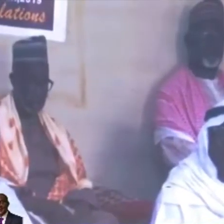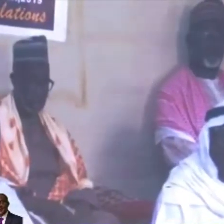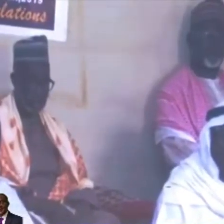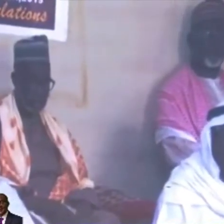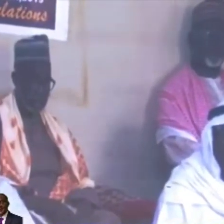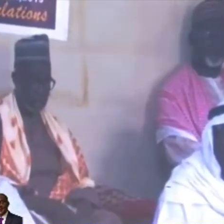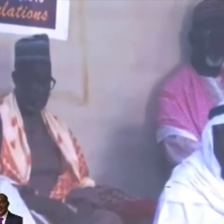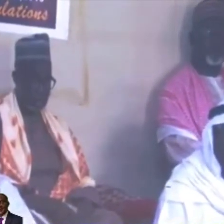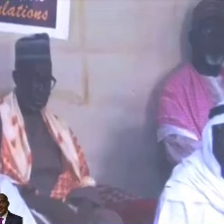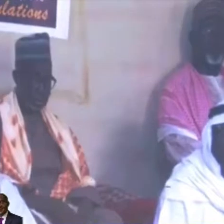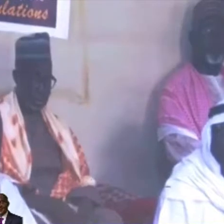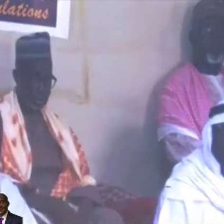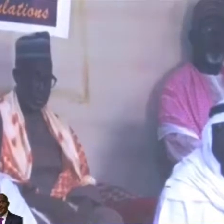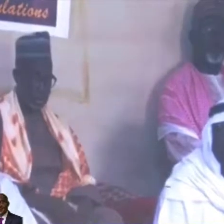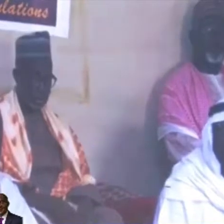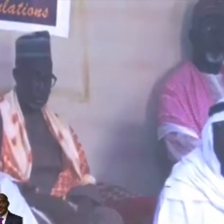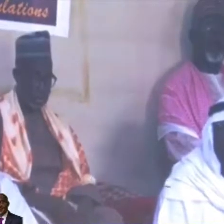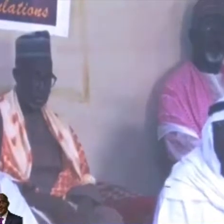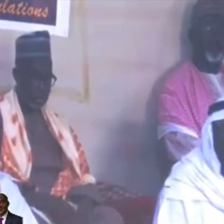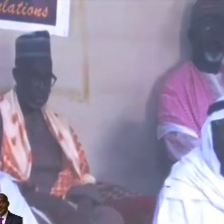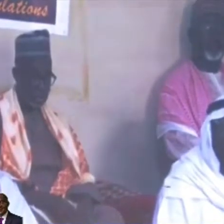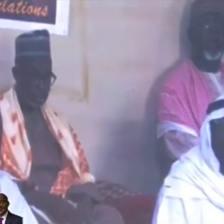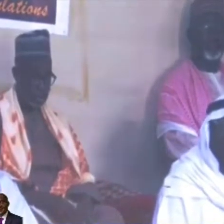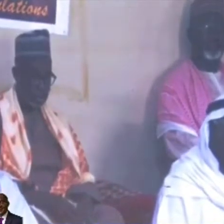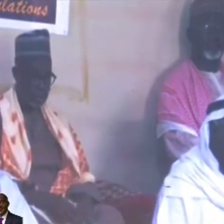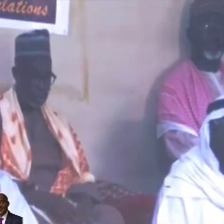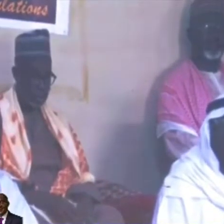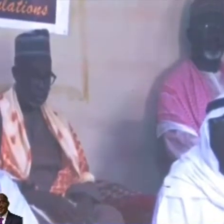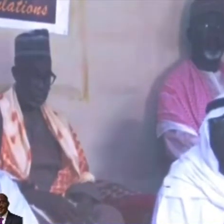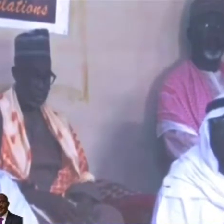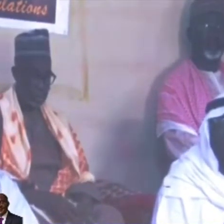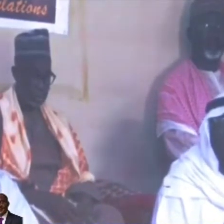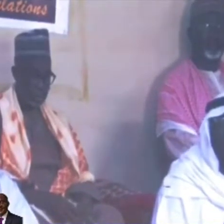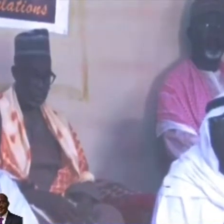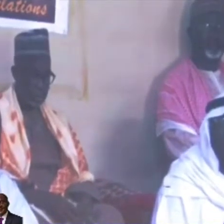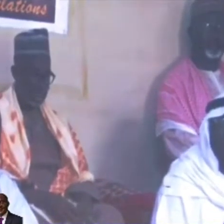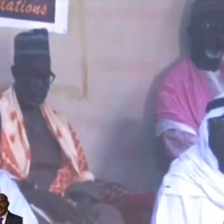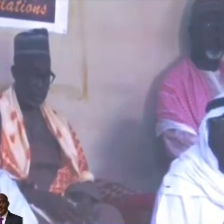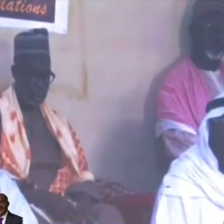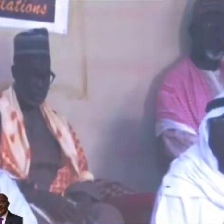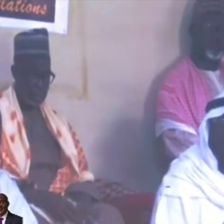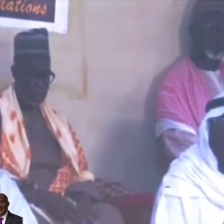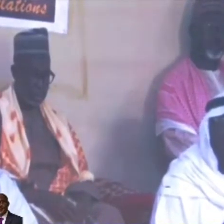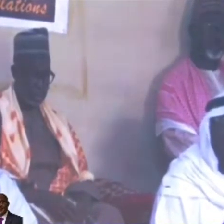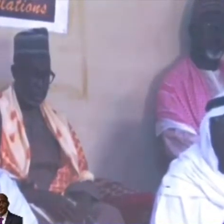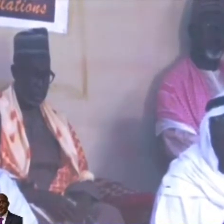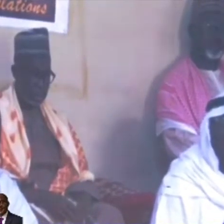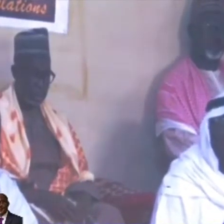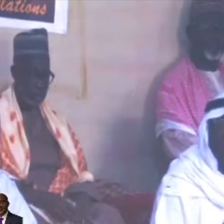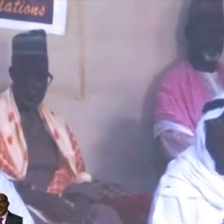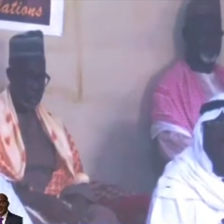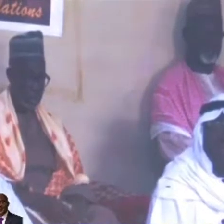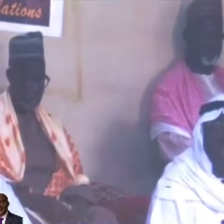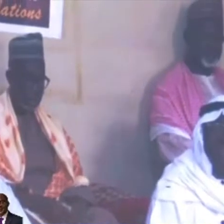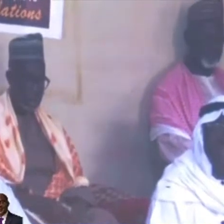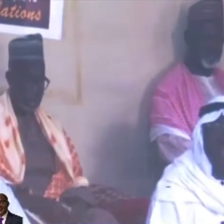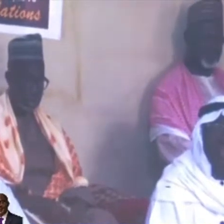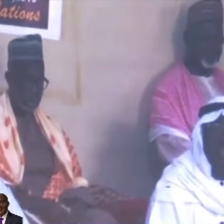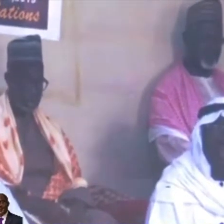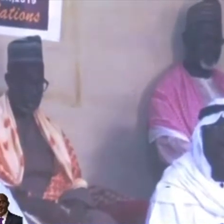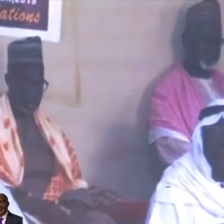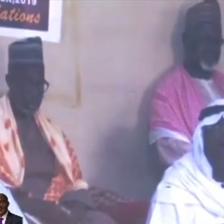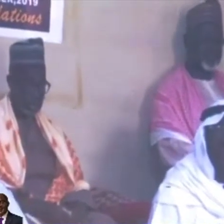الا قضيته ولا مريضا الا شفيته ولا ميتا الا رحمته ولا ضالا الا هديته ولا فقيرا الا